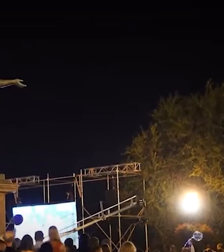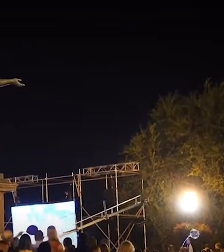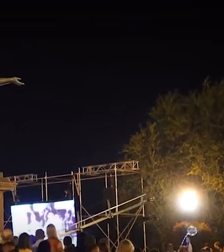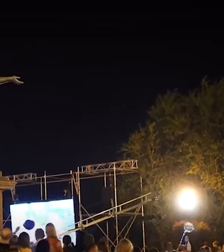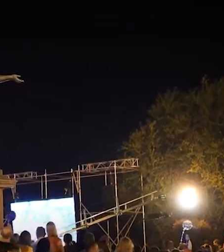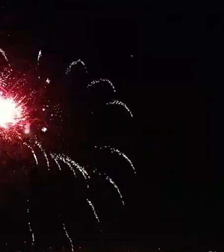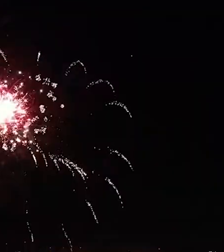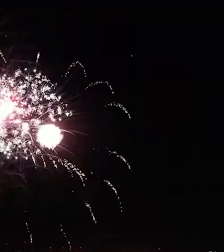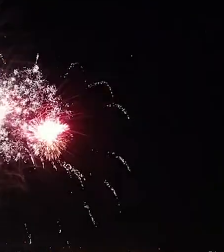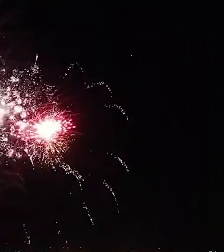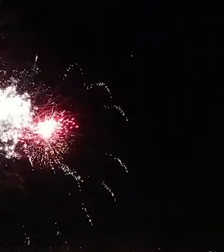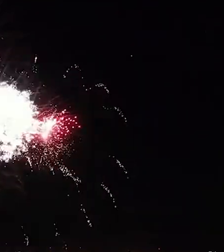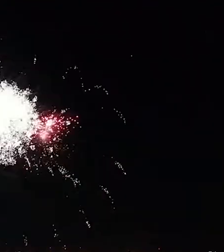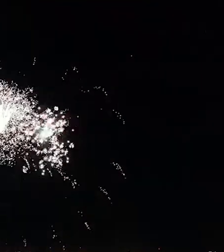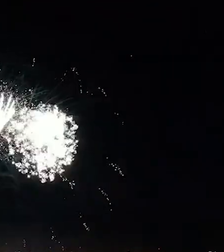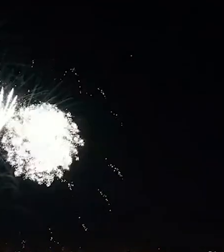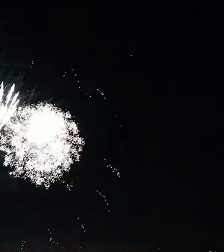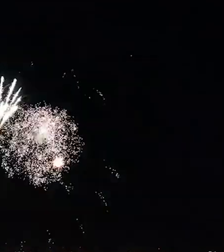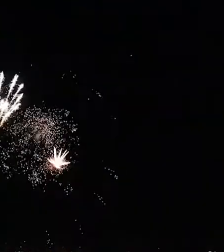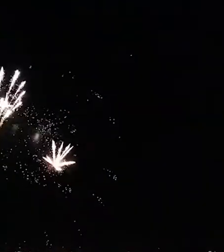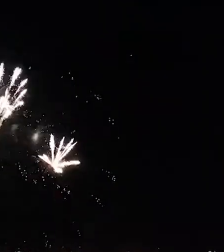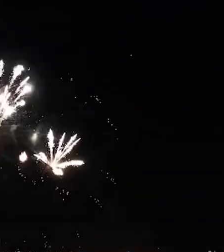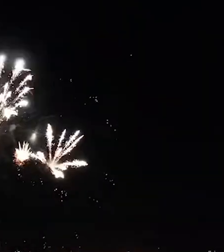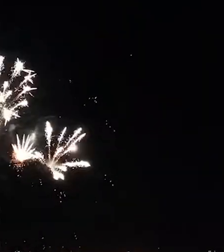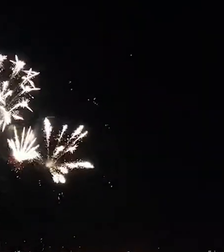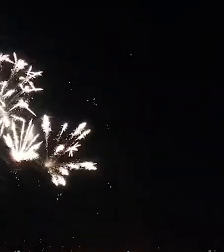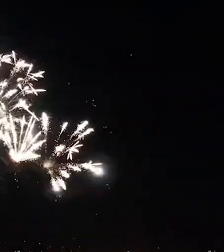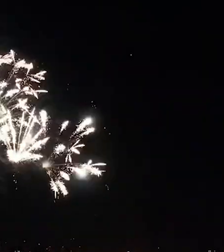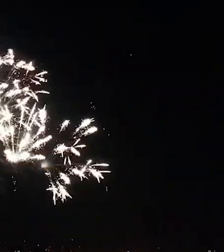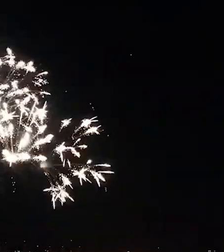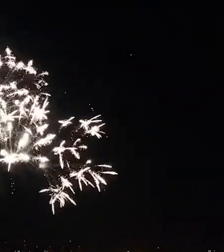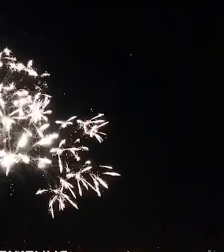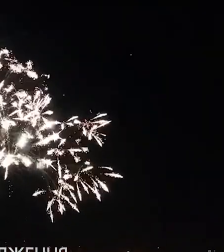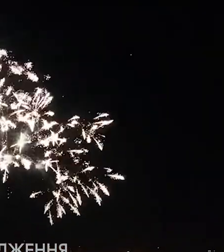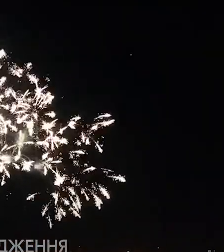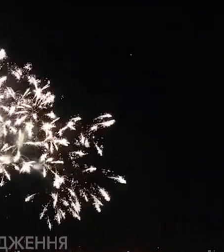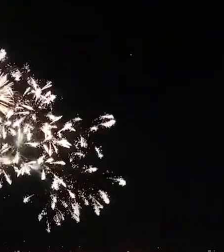66% ліжок у лікарнях. А саме місто вже давно в лідерах за кількістю щоденного приросту інфікованих.